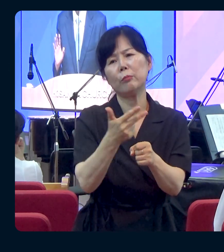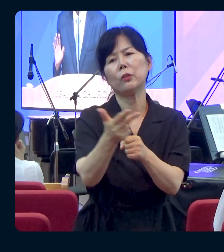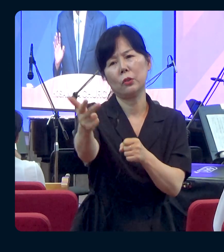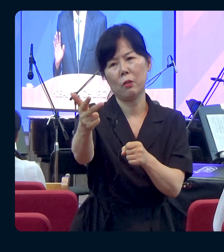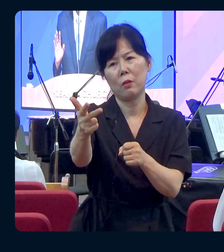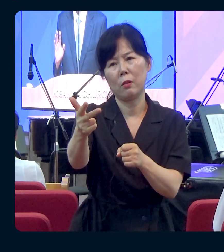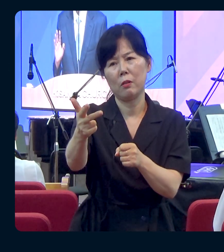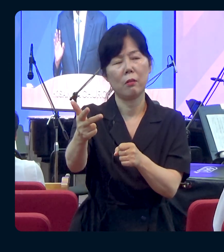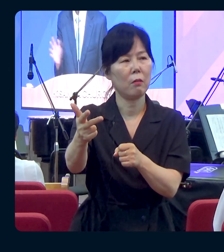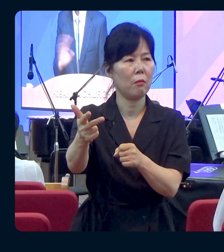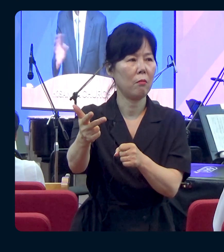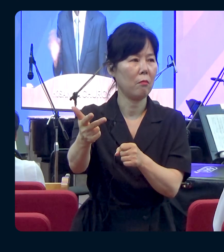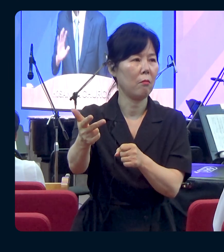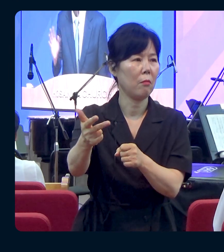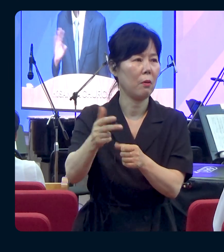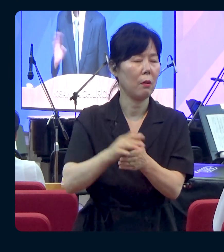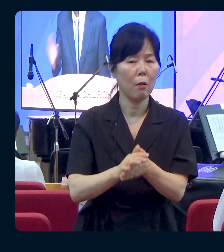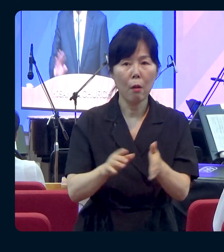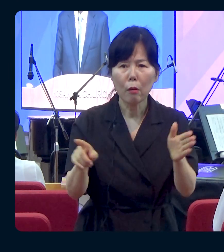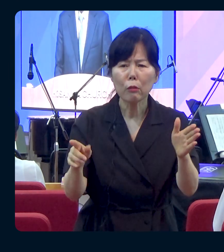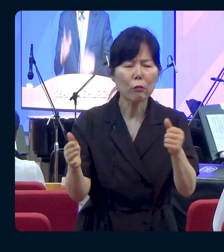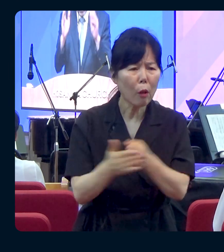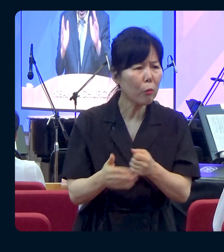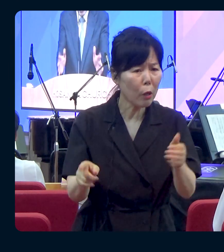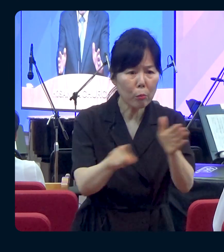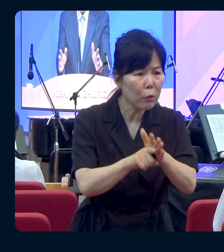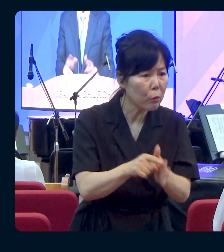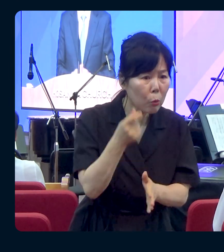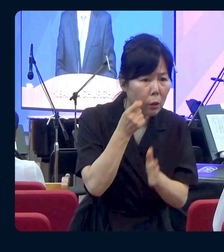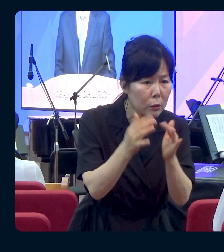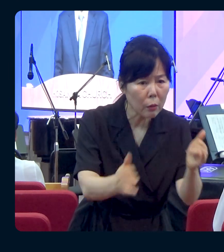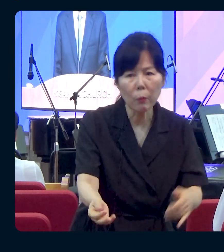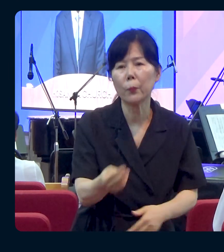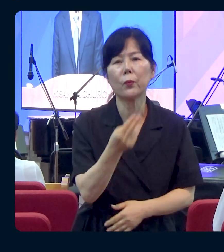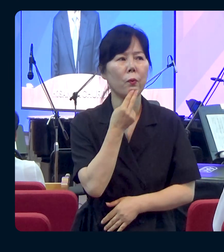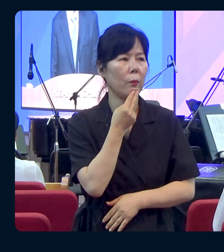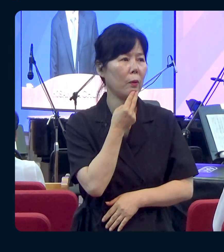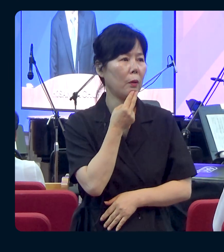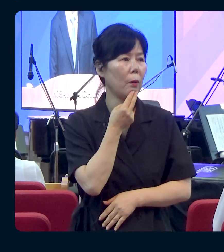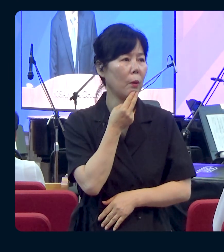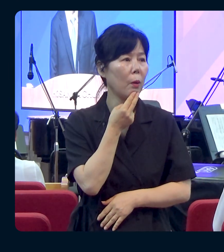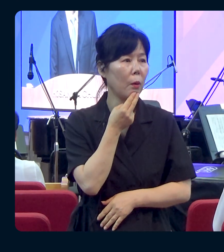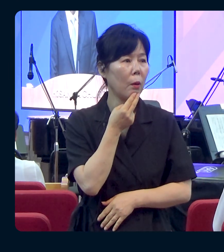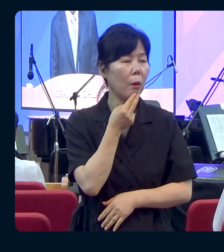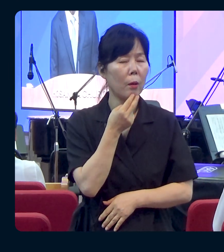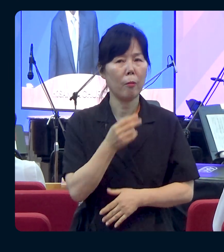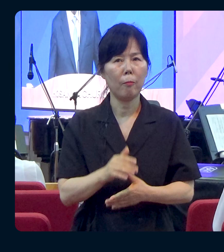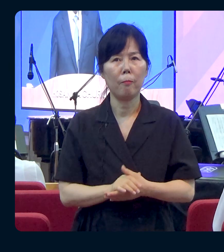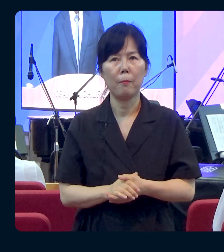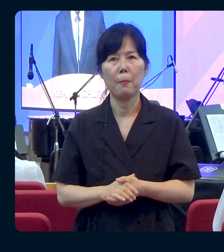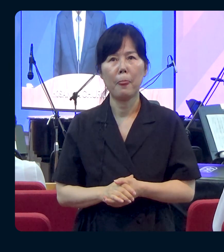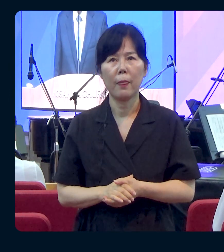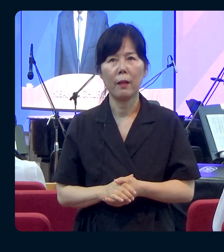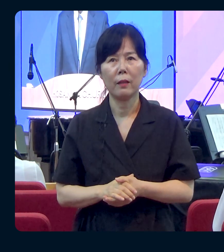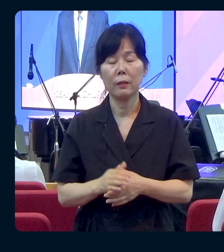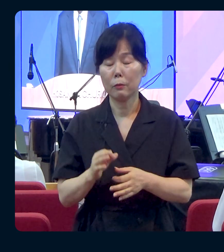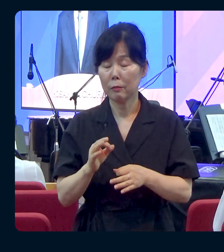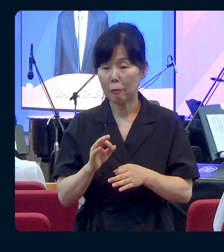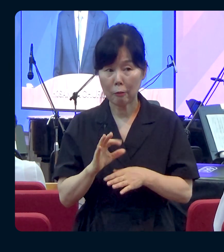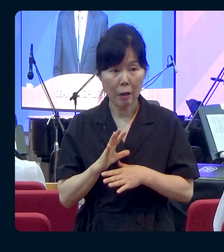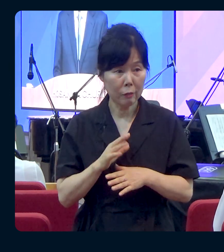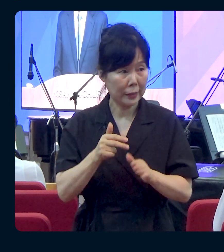누구도 부인할 수가 없어요. 누구도 믿지 않을 수가 없는 바로 그런 예언의 말씀이다. 자, 그런데